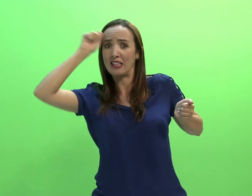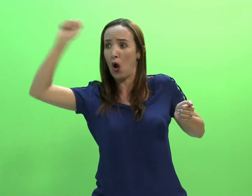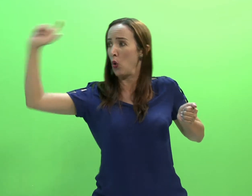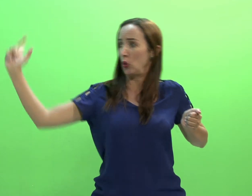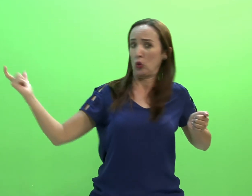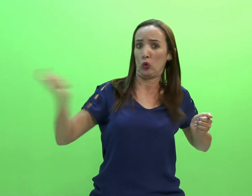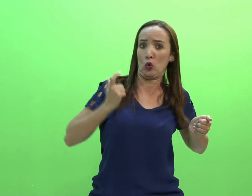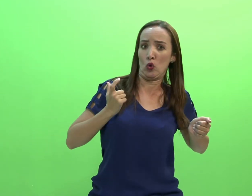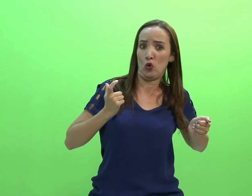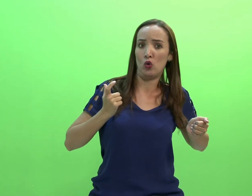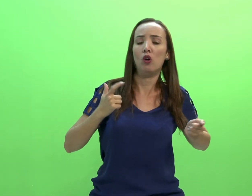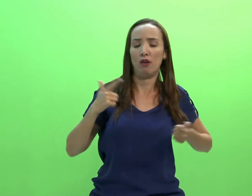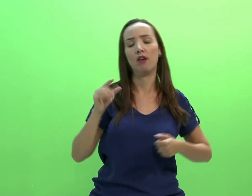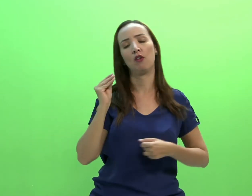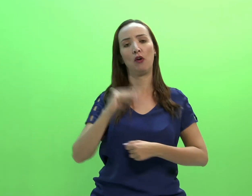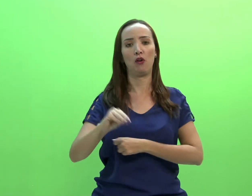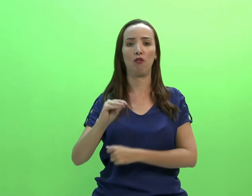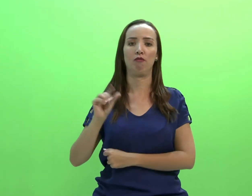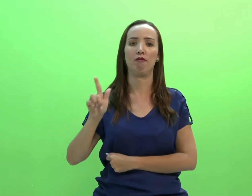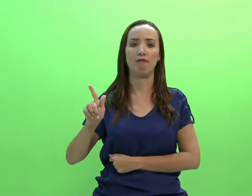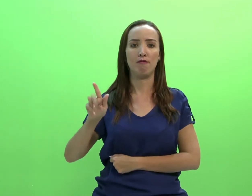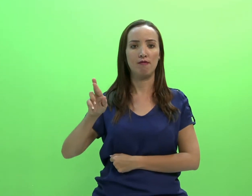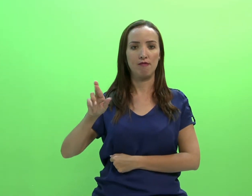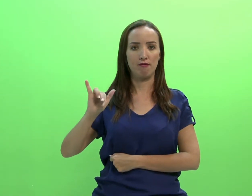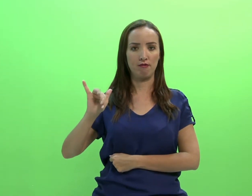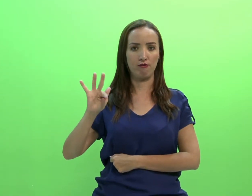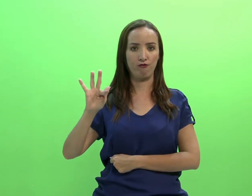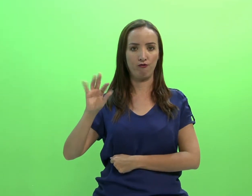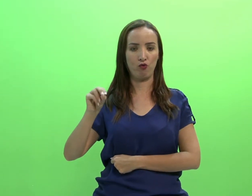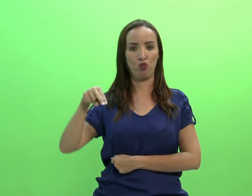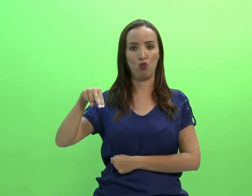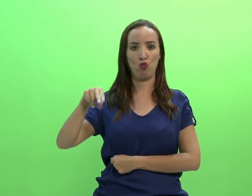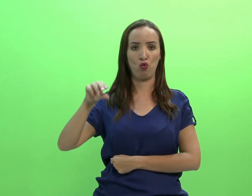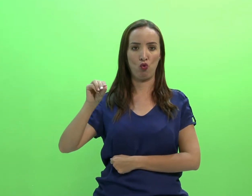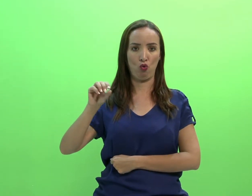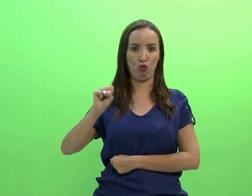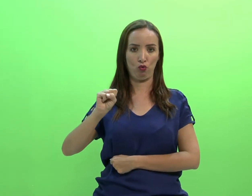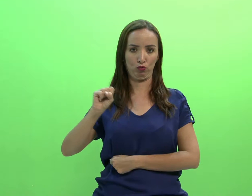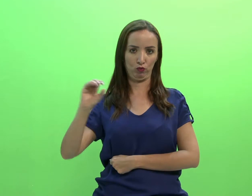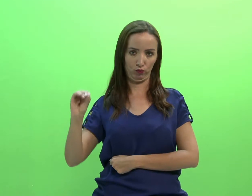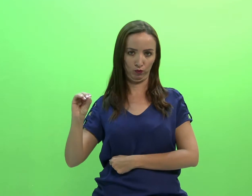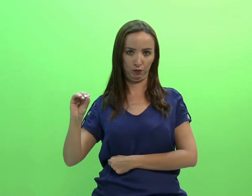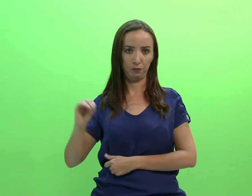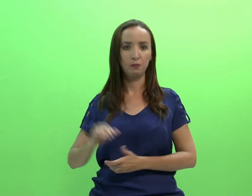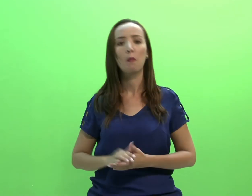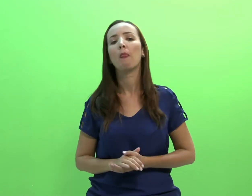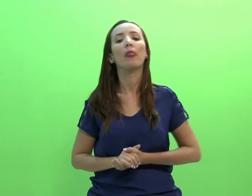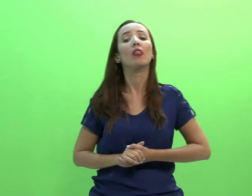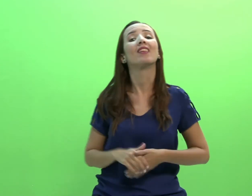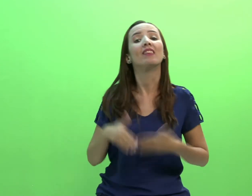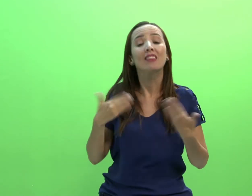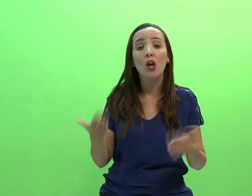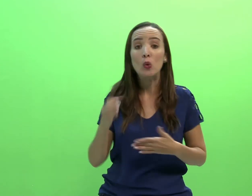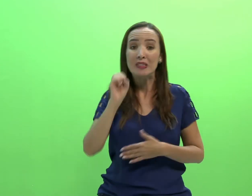porque tem a minha ideia e a do autor. Então, destaque com grifo meu.